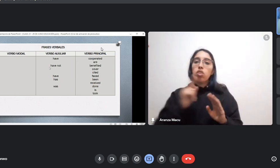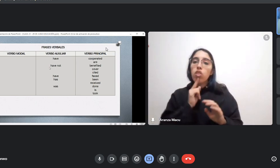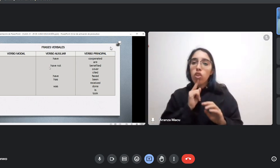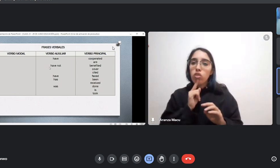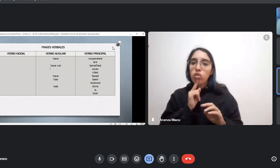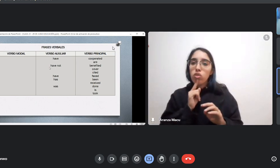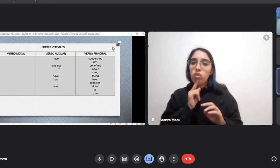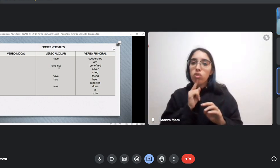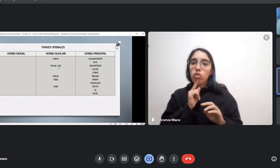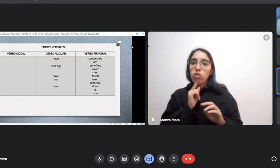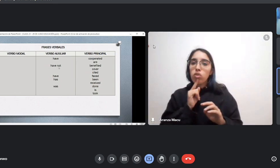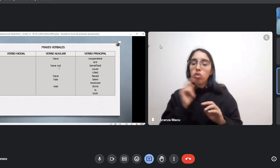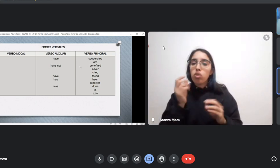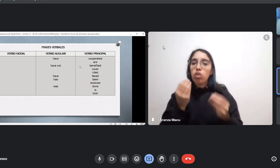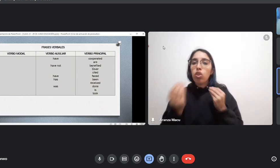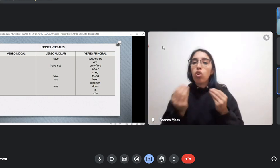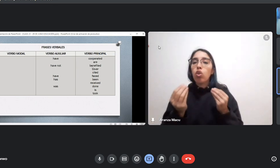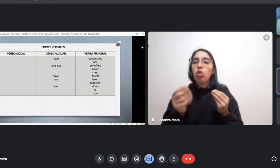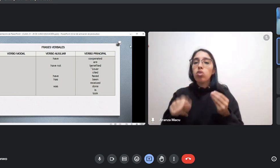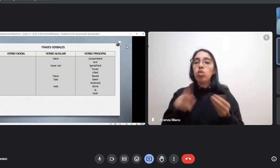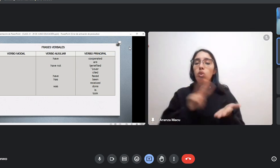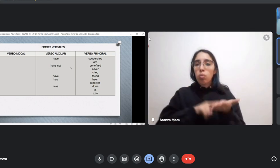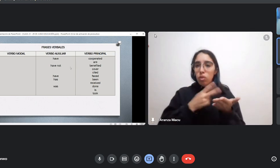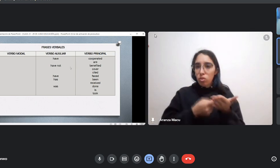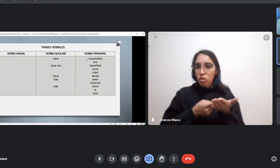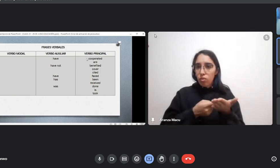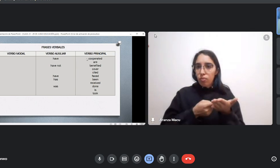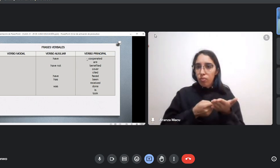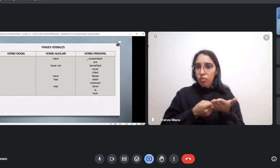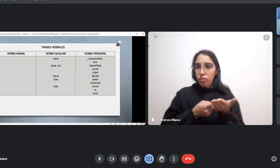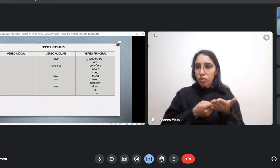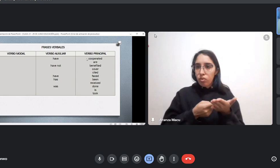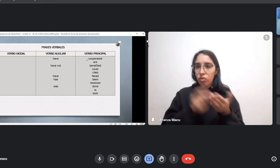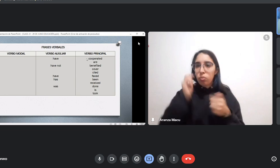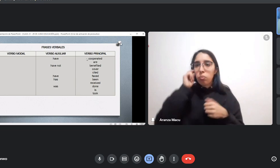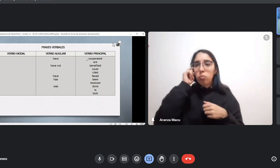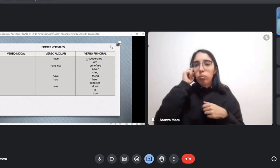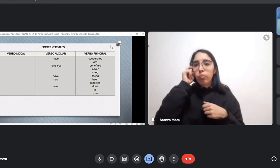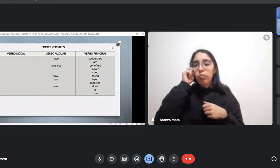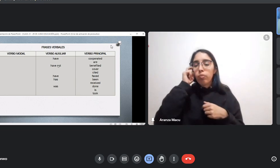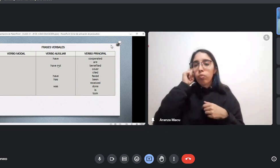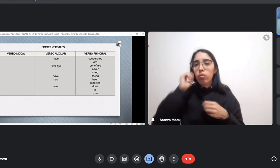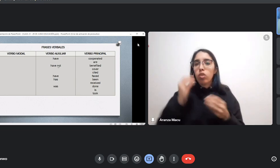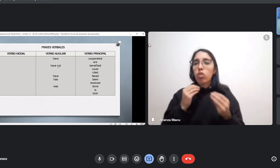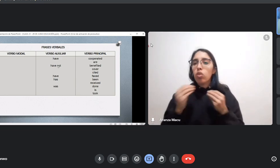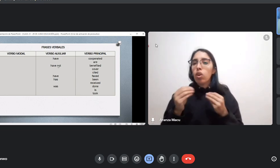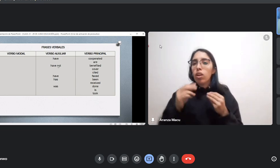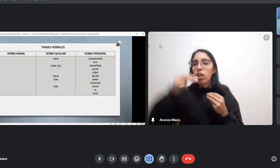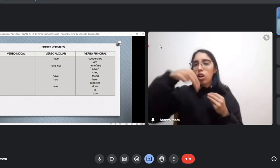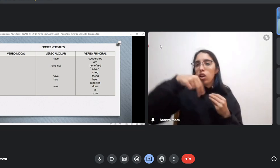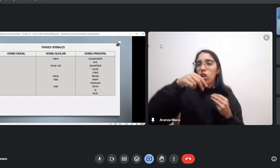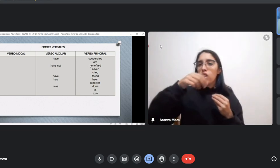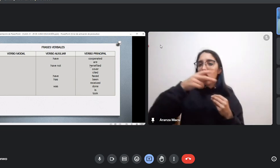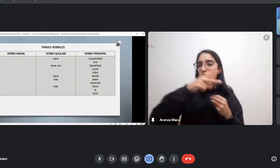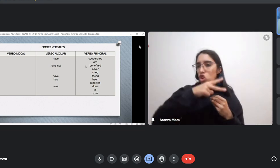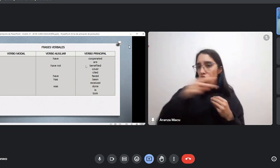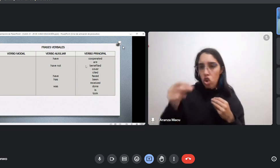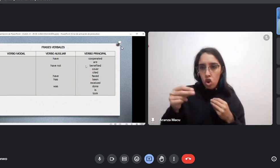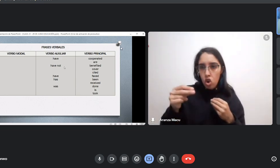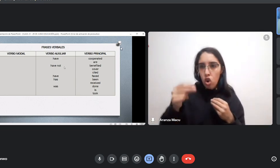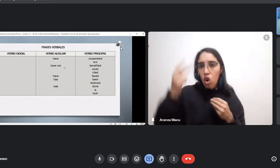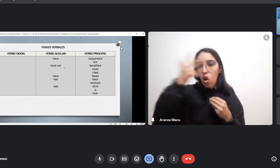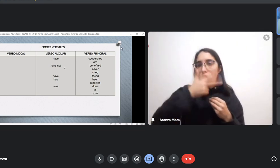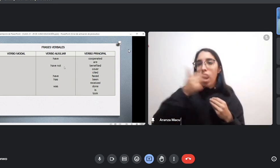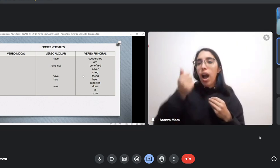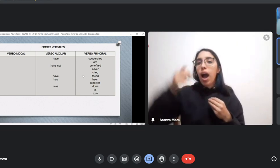No han sido beneficiados. No es no han sido beneficiados, es no han beneficiado. Porque para que